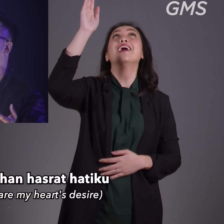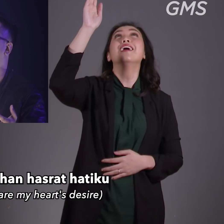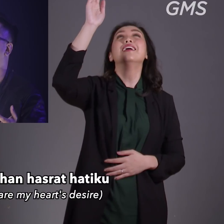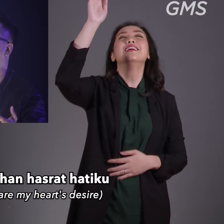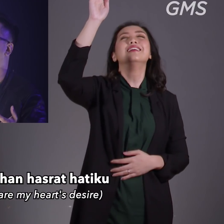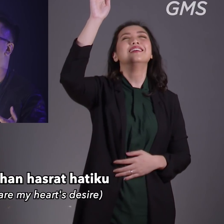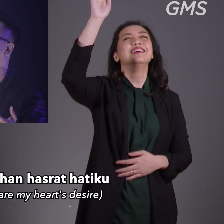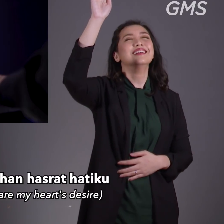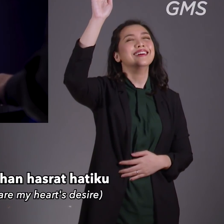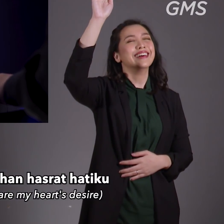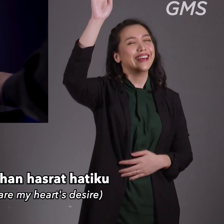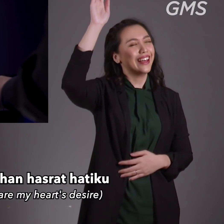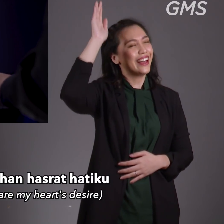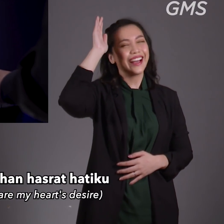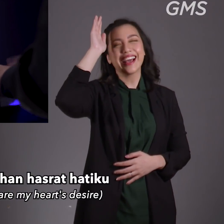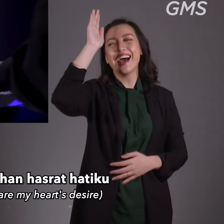Engkau.